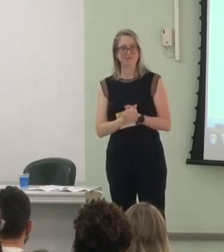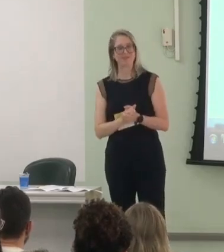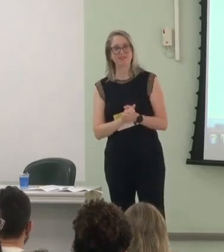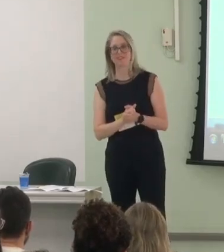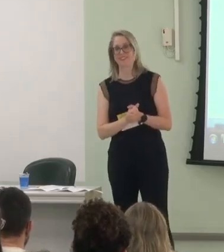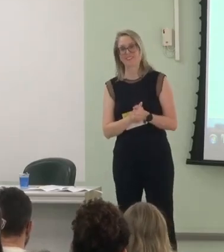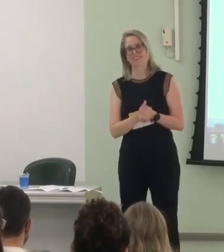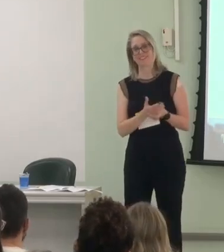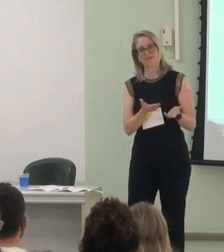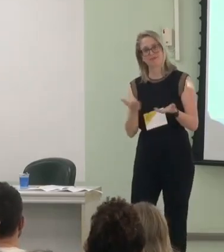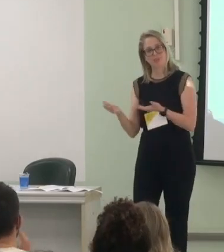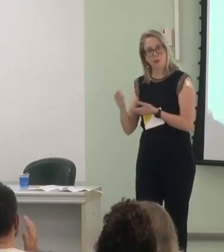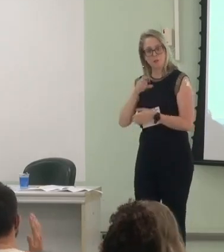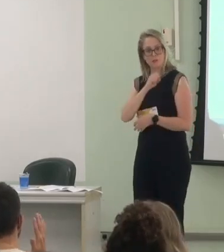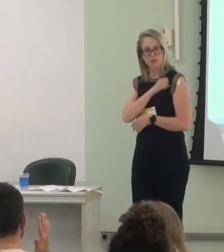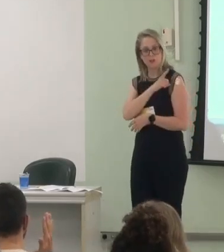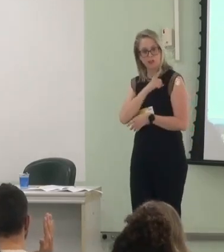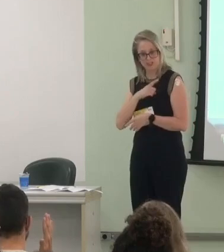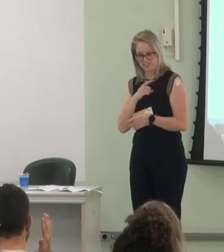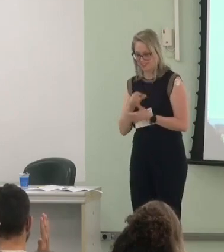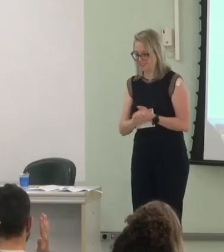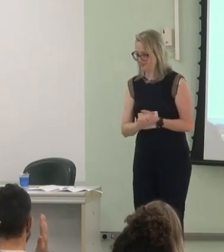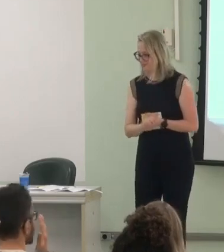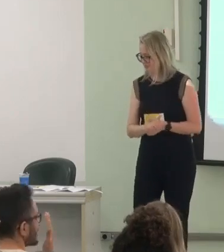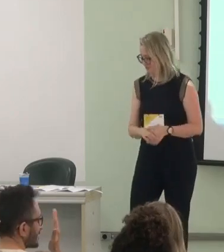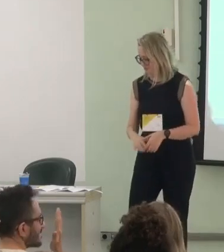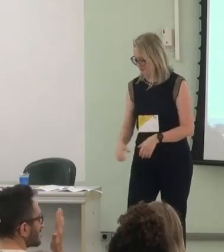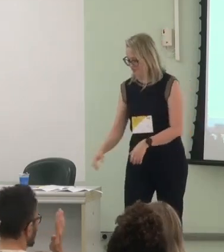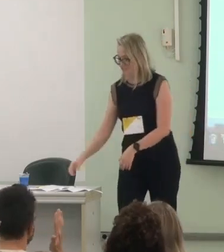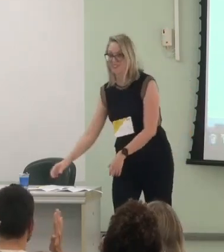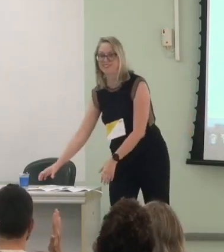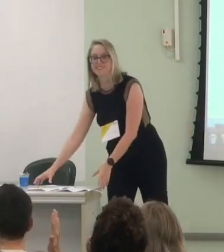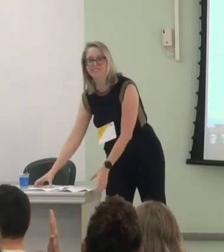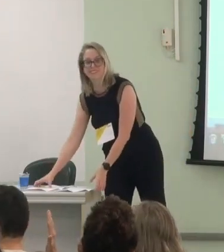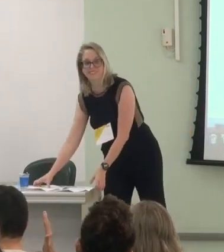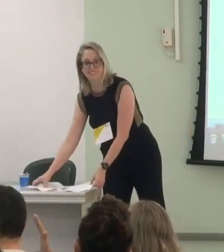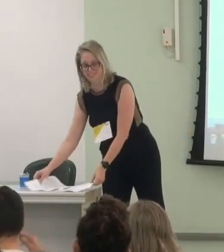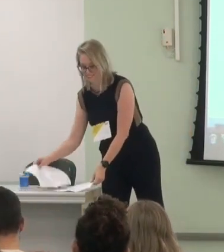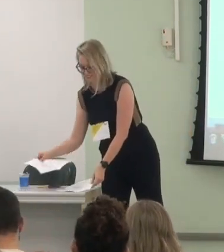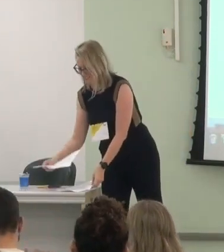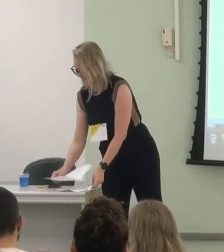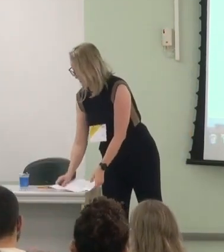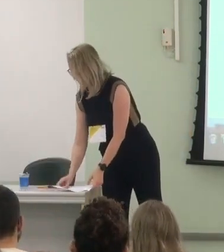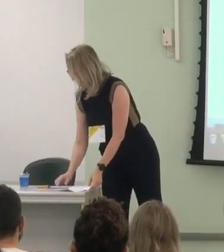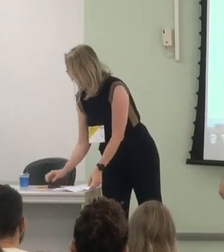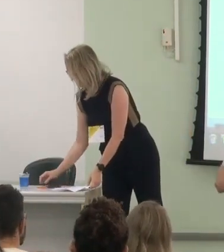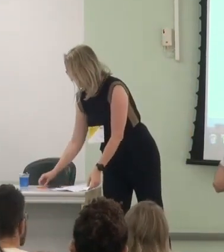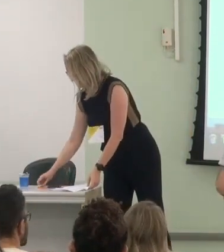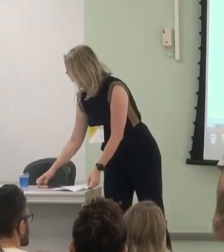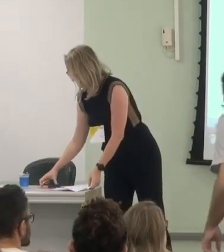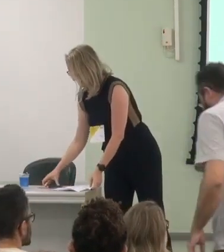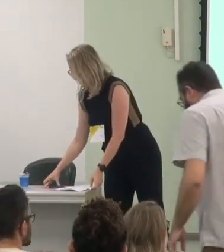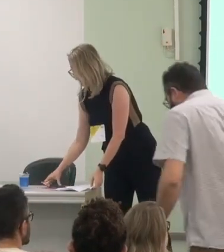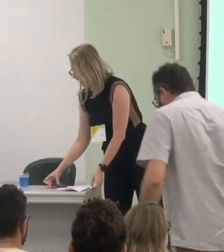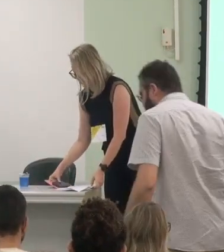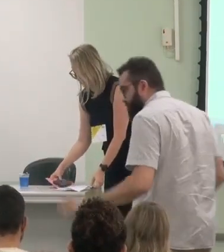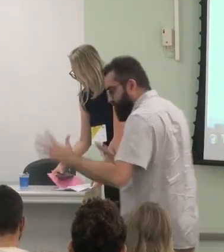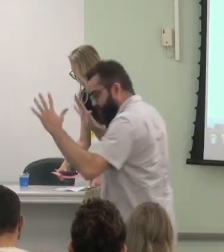Atualmente, é professor da Universidade Federal do Ceará. Agradeço, desde já, a presença dos professores que vão compor a mesa